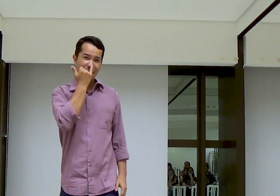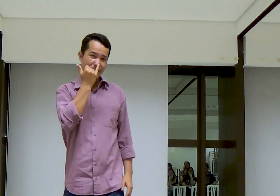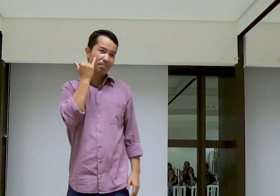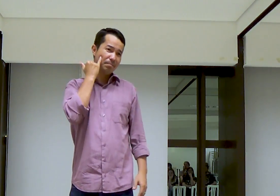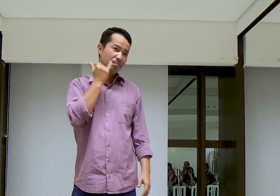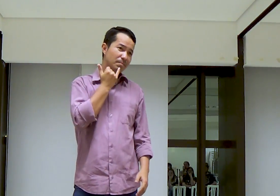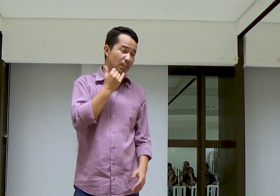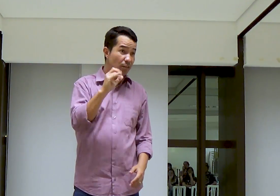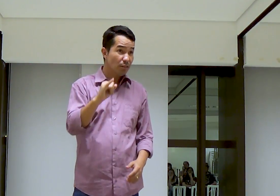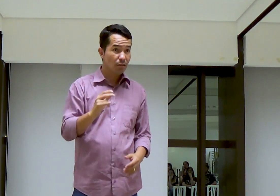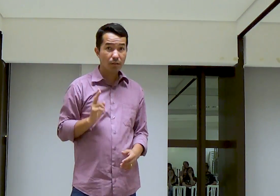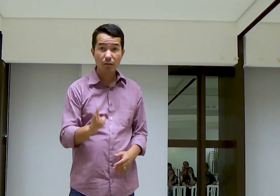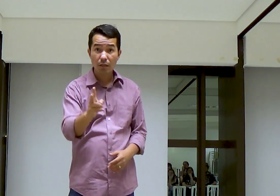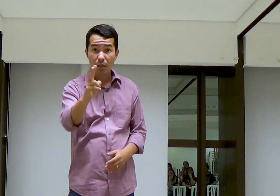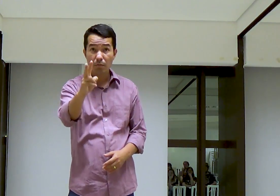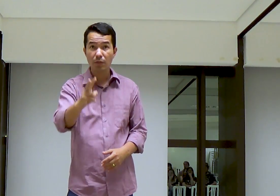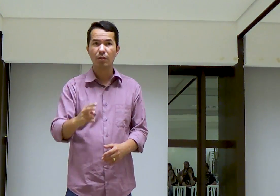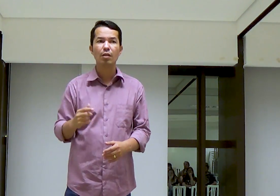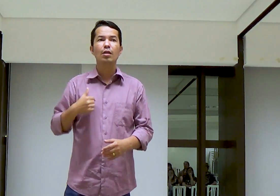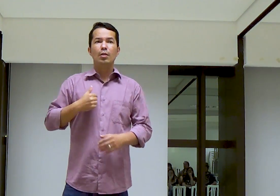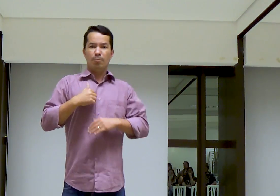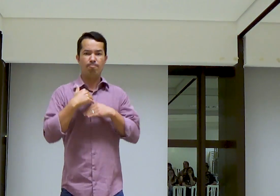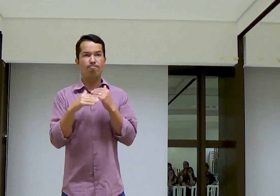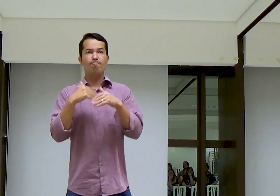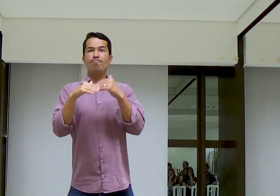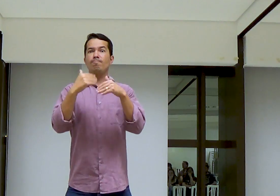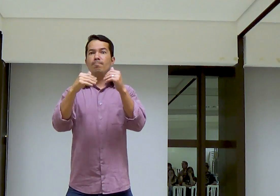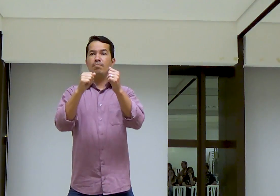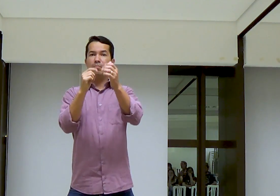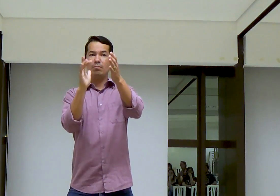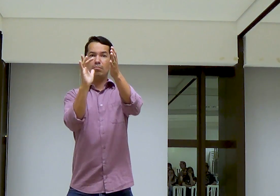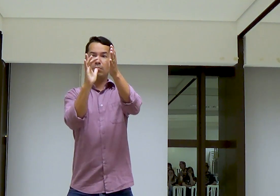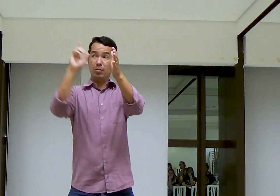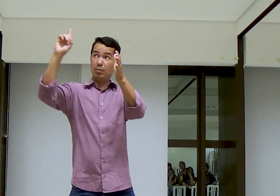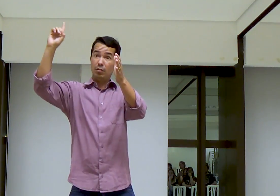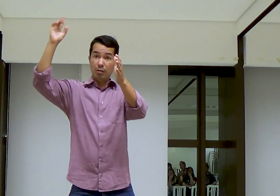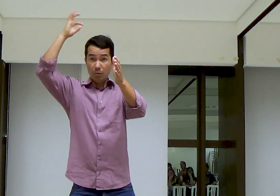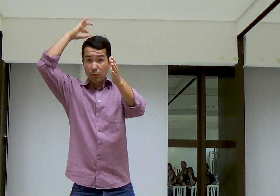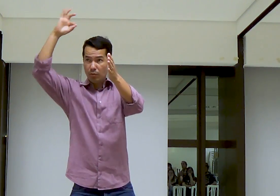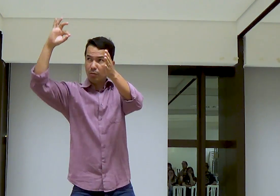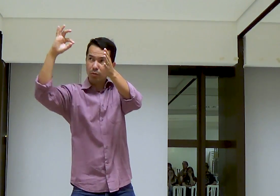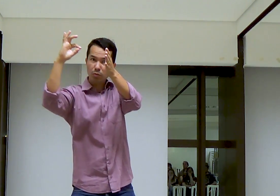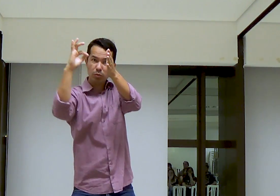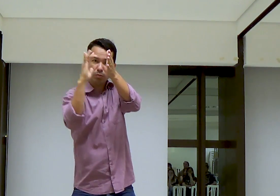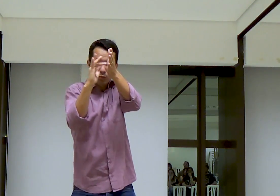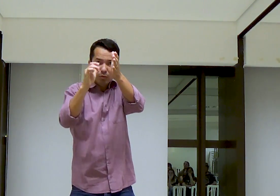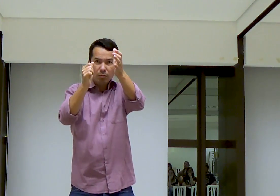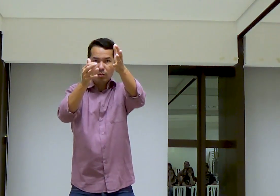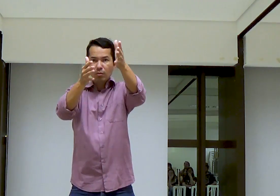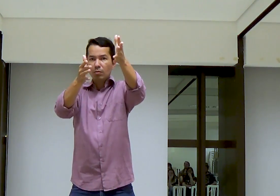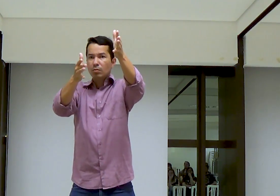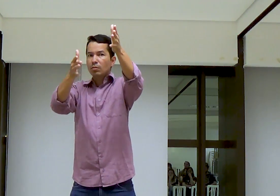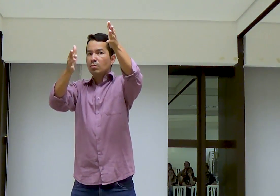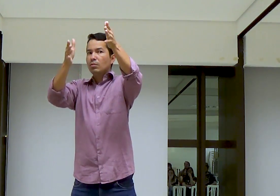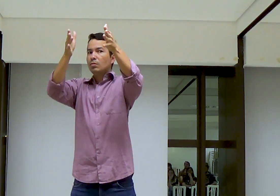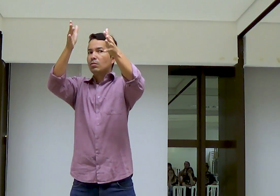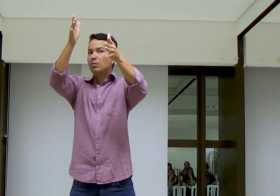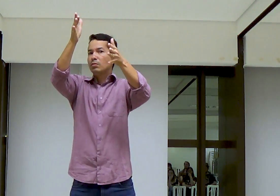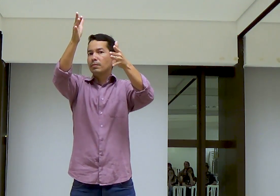têm seguido o caminho que Deus escolheu para elas, não sei, Deus sabe, mas é, Deus tem usado as suas